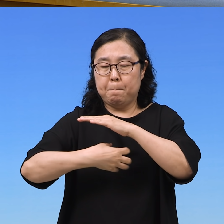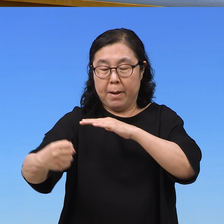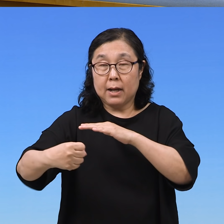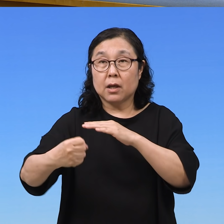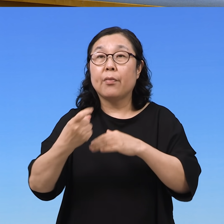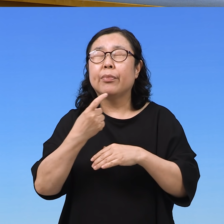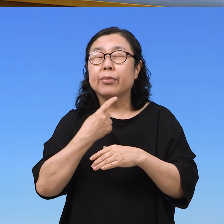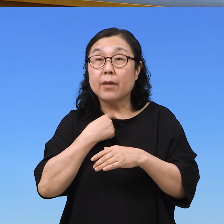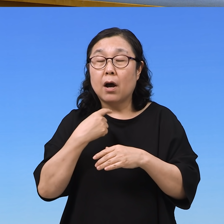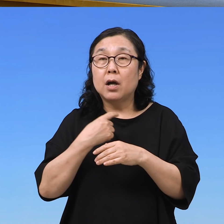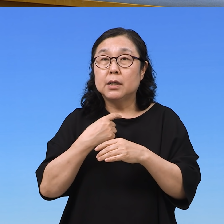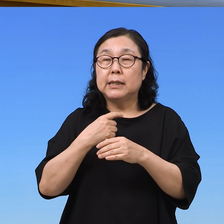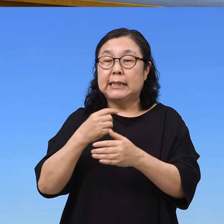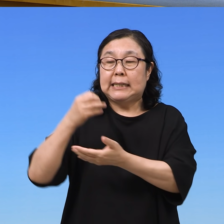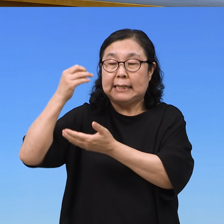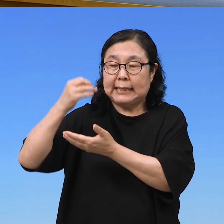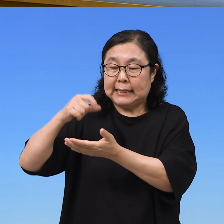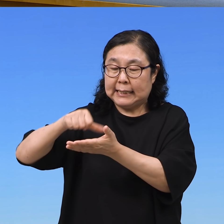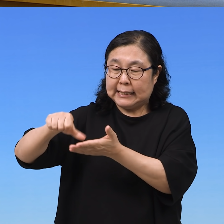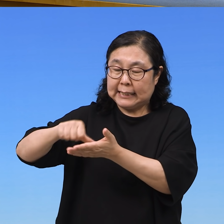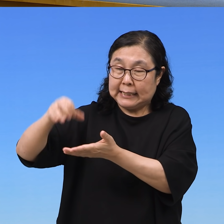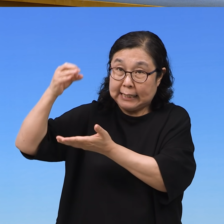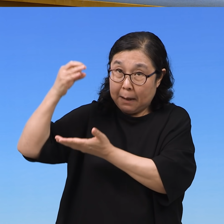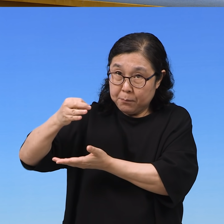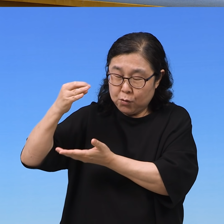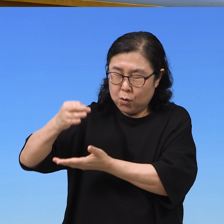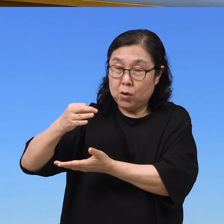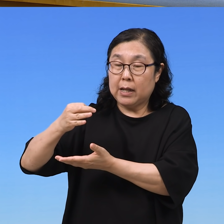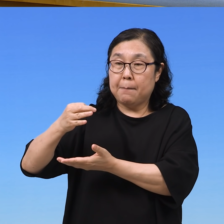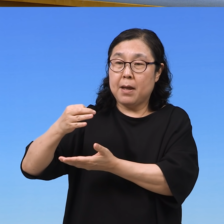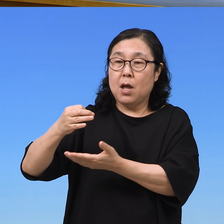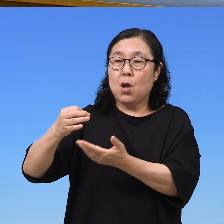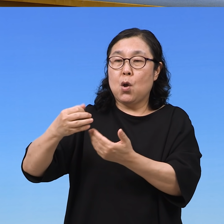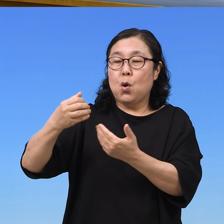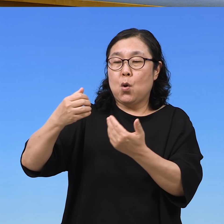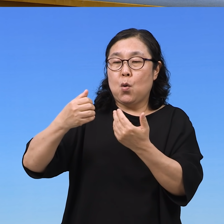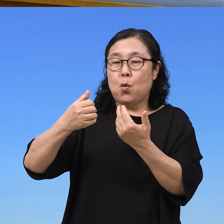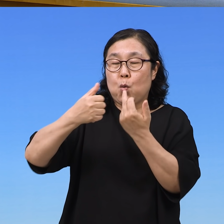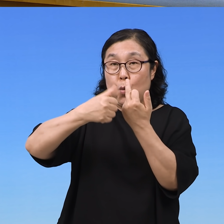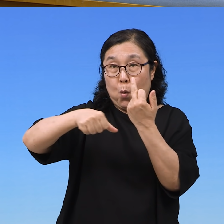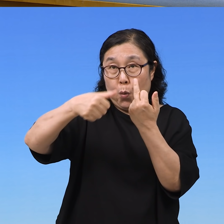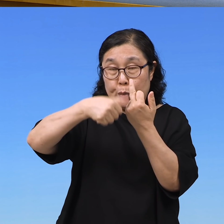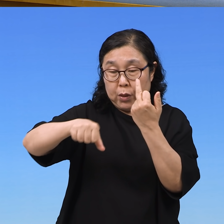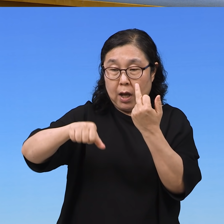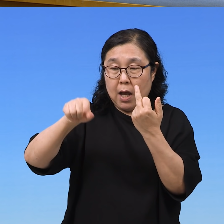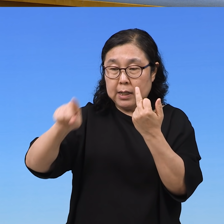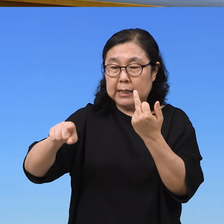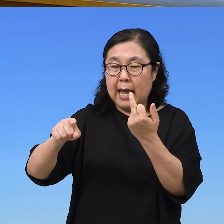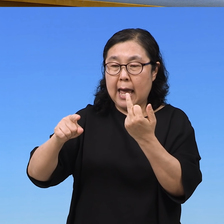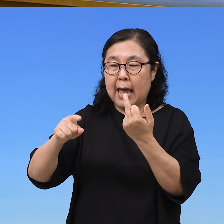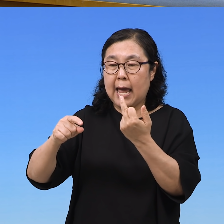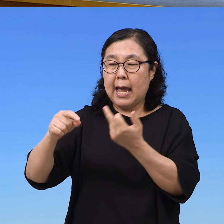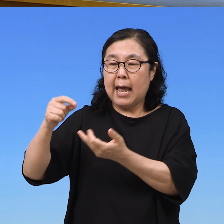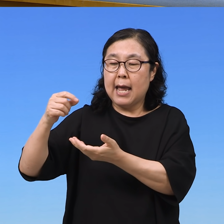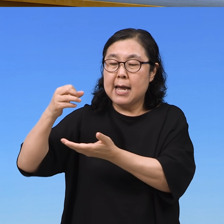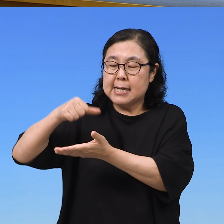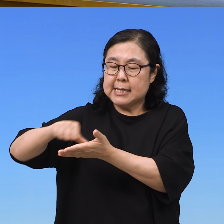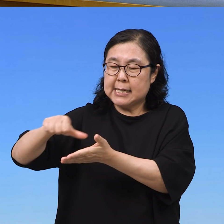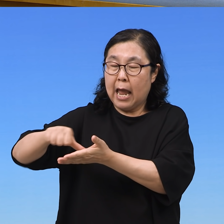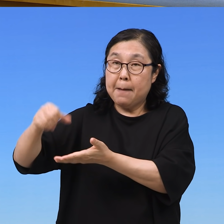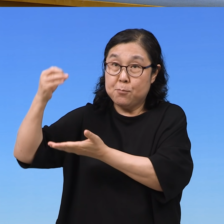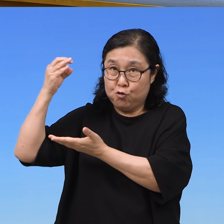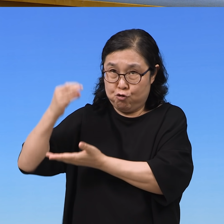모든 빼앗겼던 재물과 자기의 조카 롯과, 그 다음 보세요, 그의 재물과, 이 또 꼭 나옵니다.